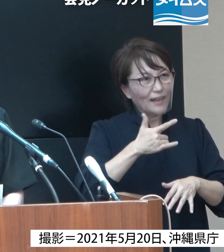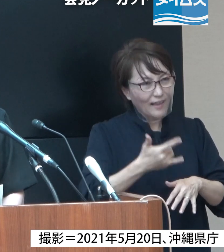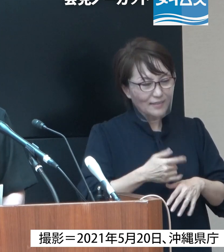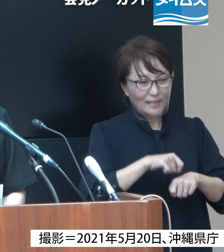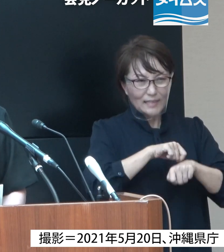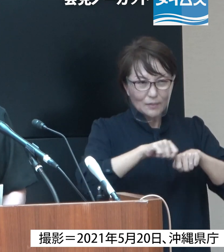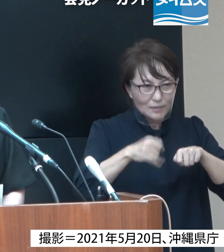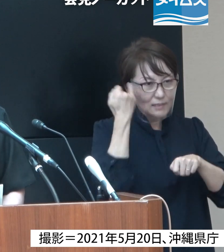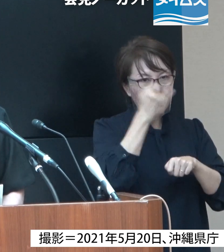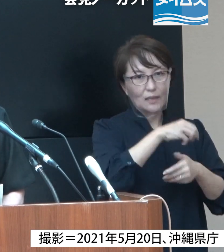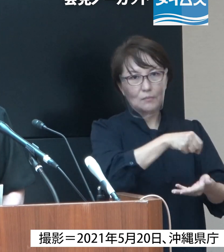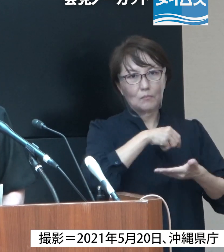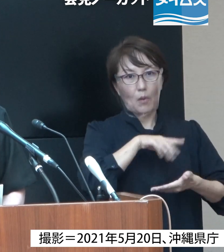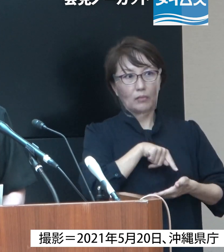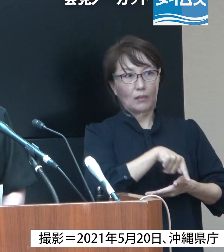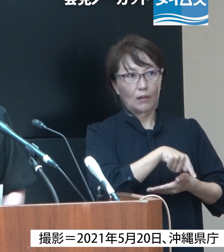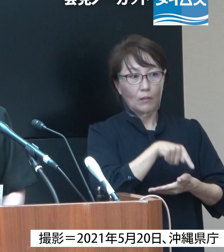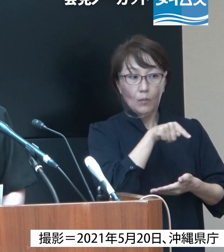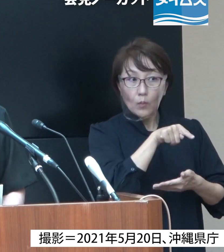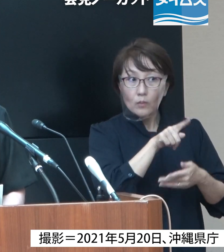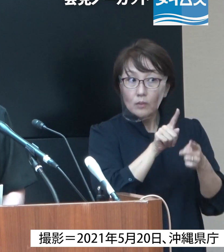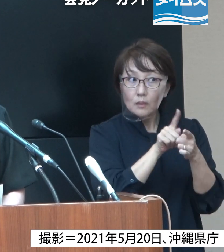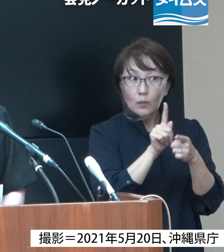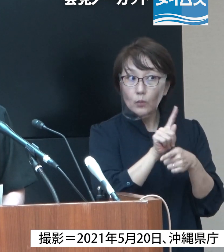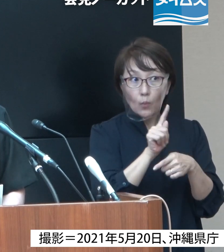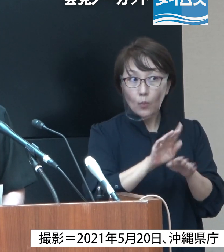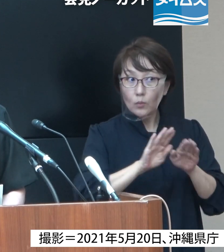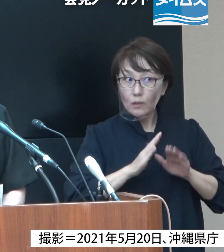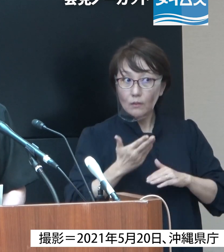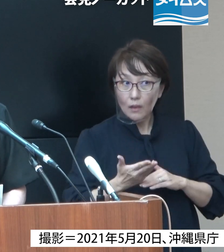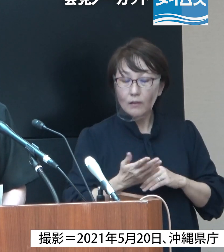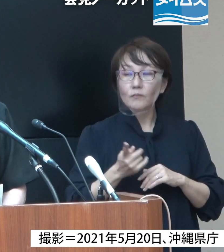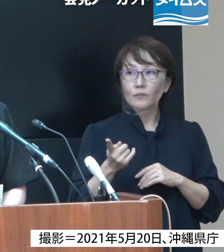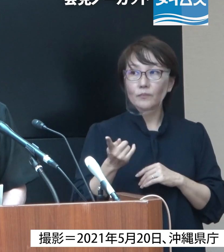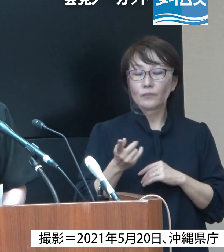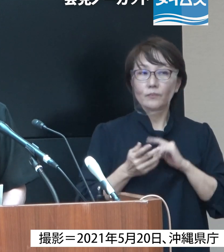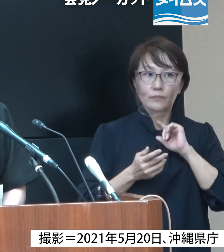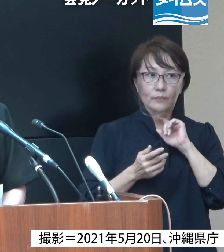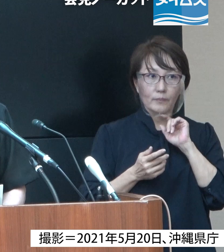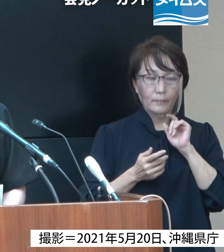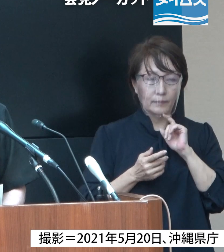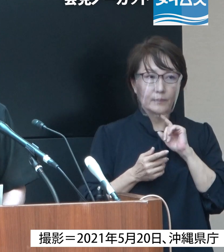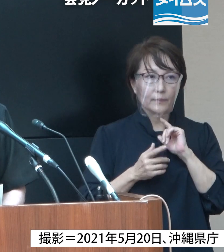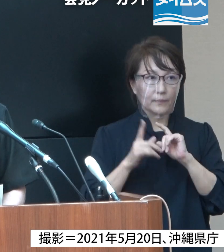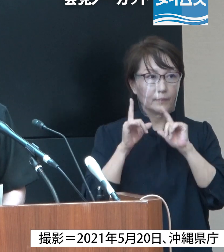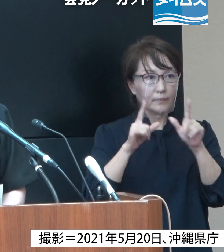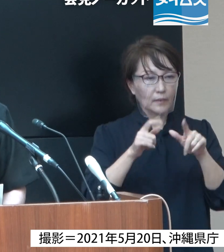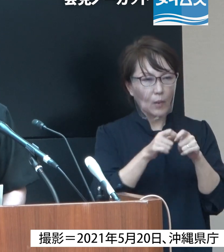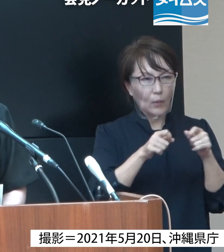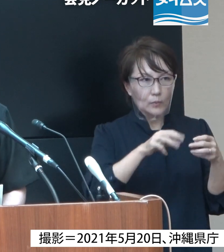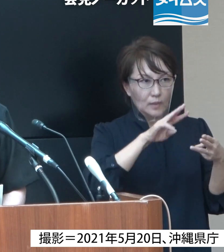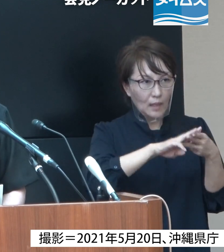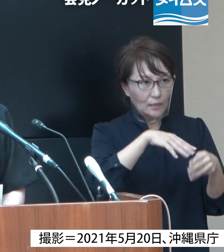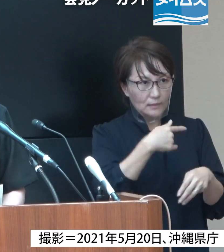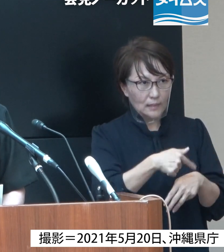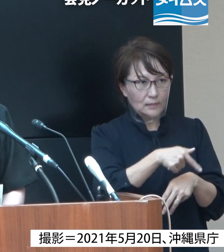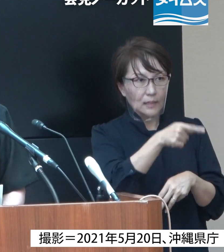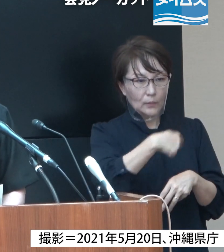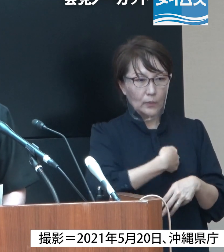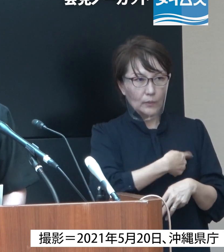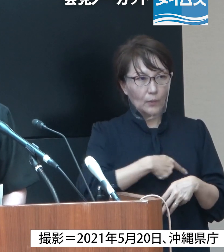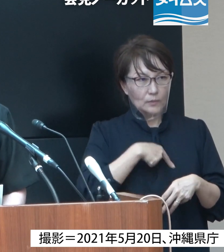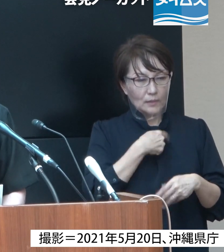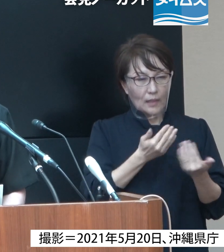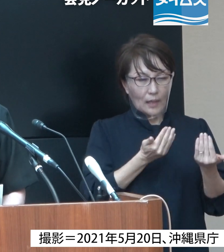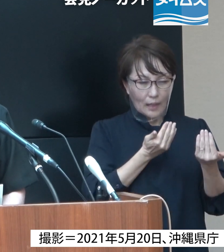言がありましたけれども、このご発言についてはどのようにお聞きと思いますか。 まあ、細田先生の思いを率